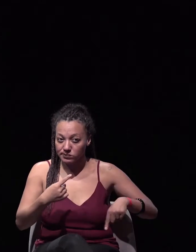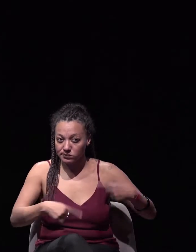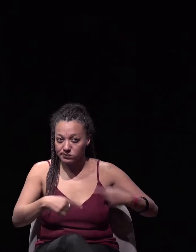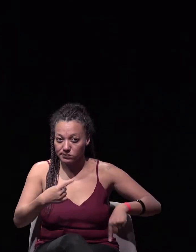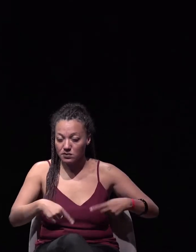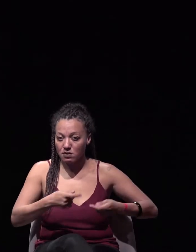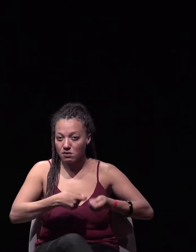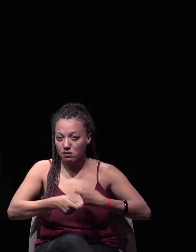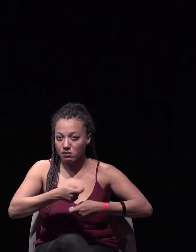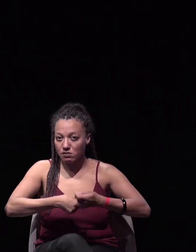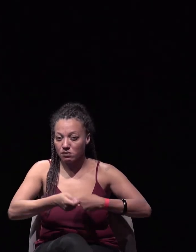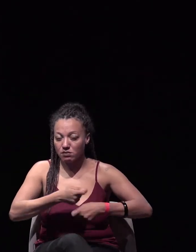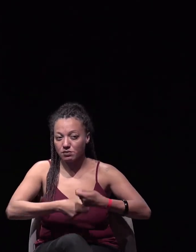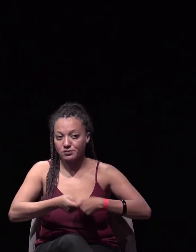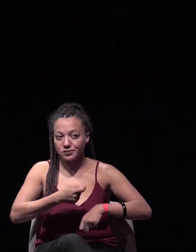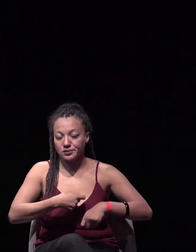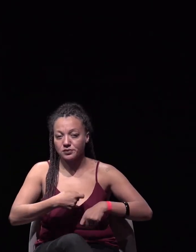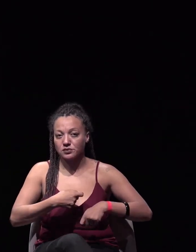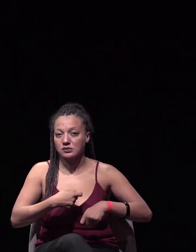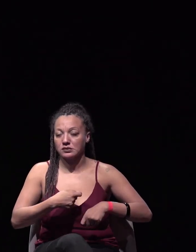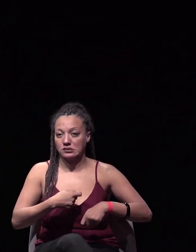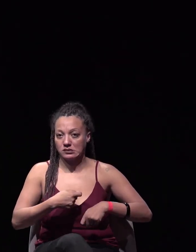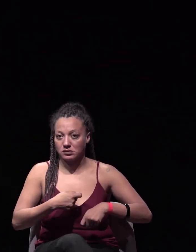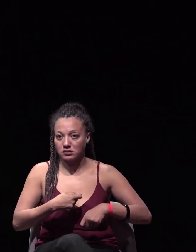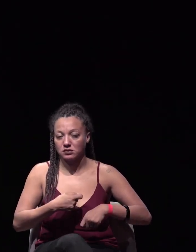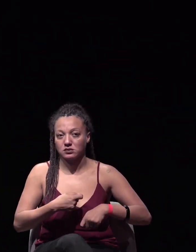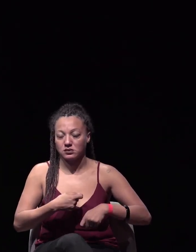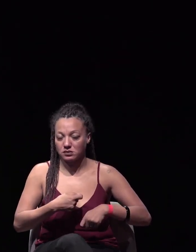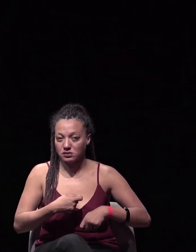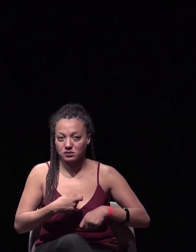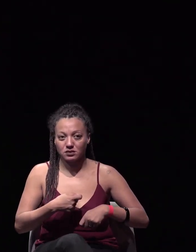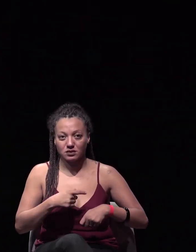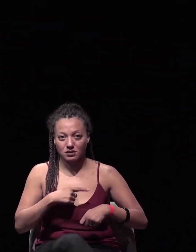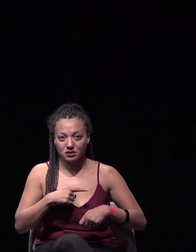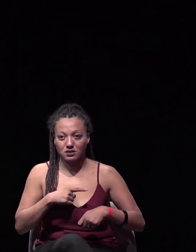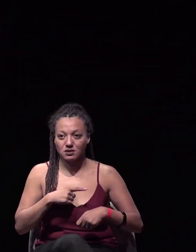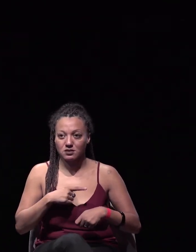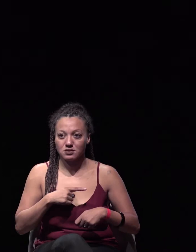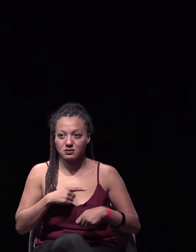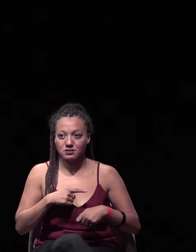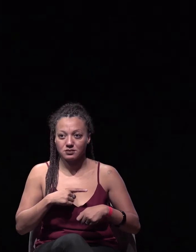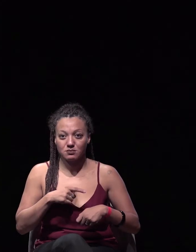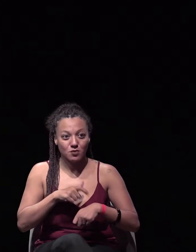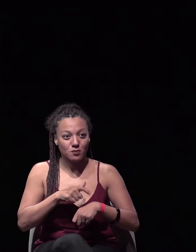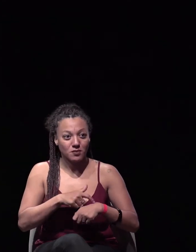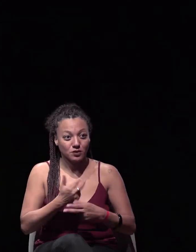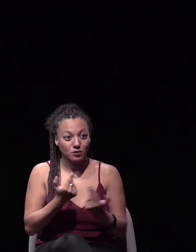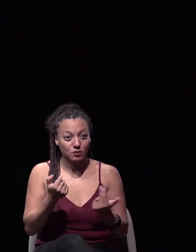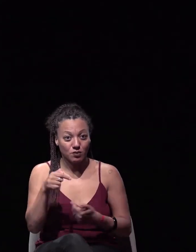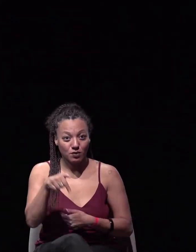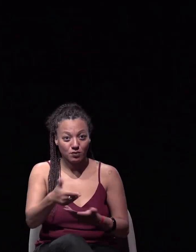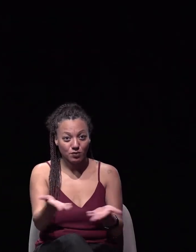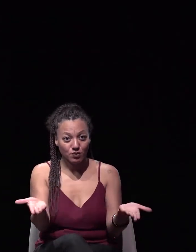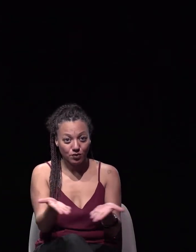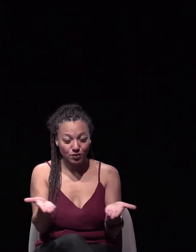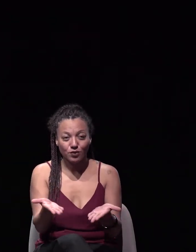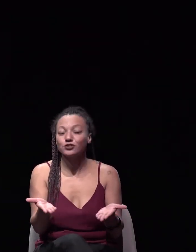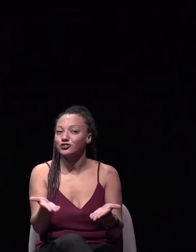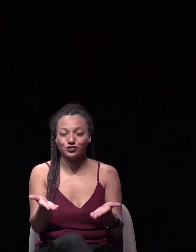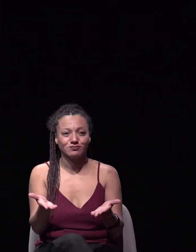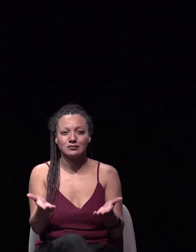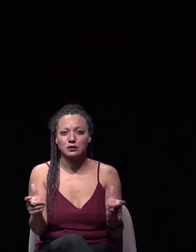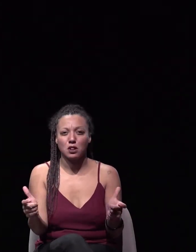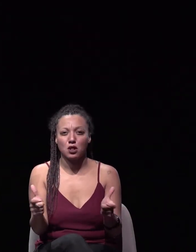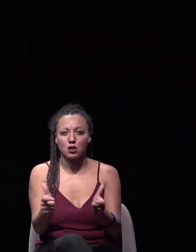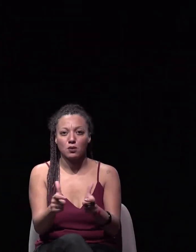político, econômico, em que cada vez mais espaços como esses vão ser cerceados, né?